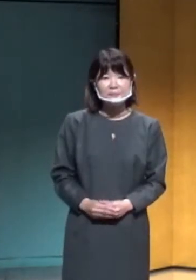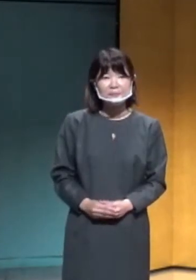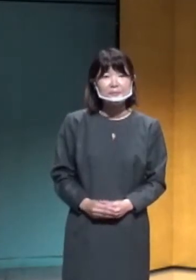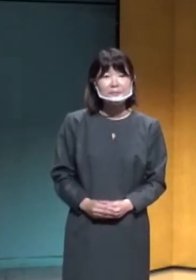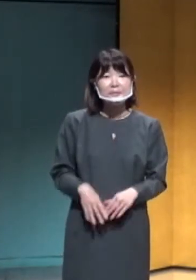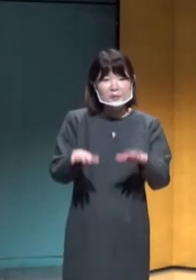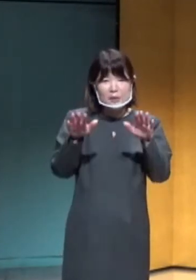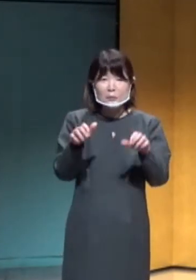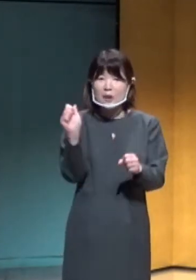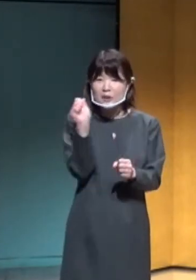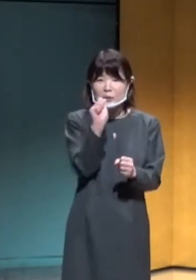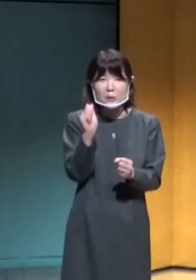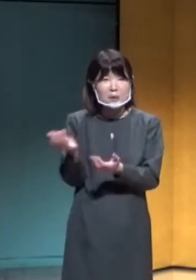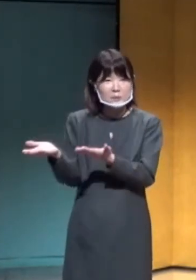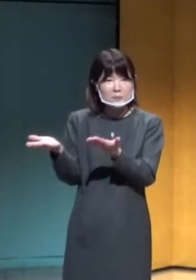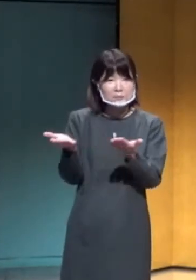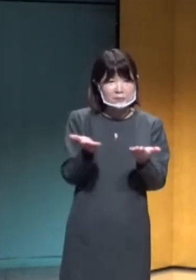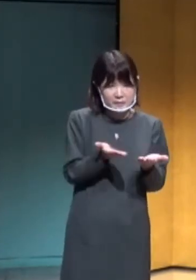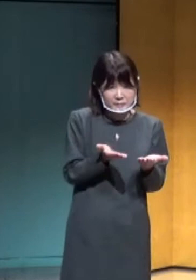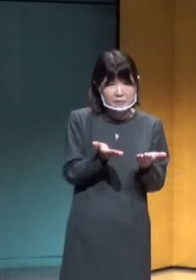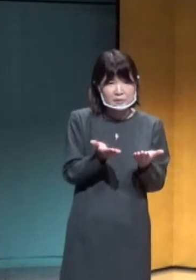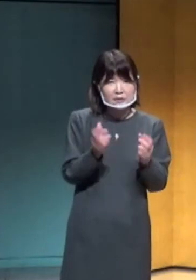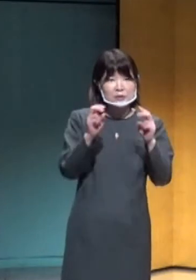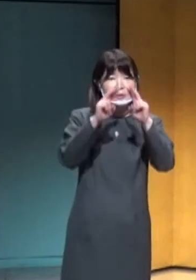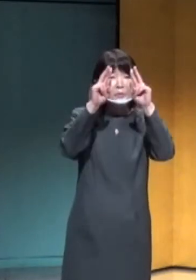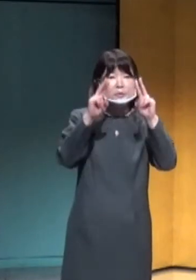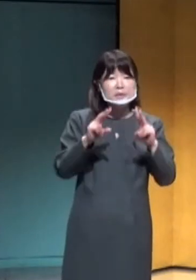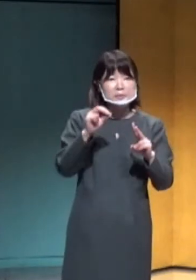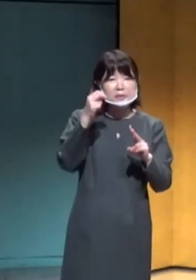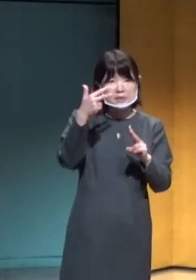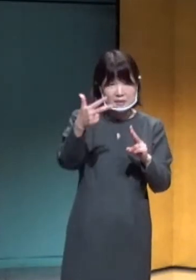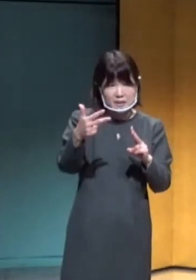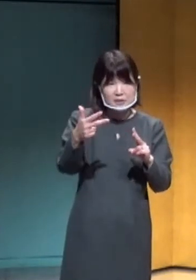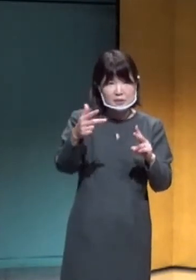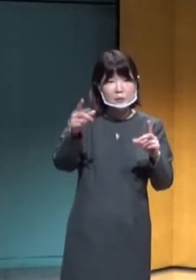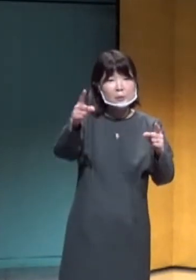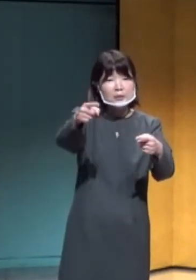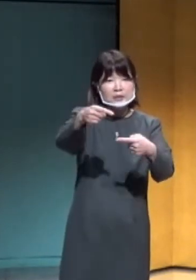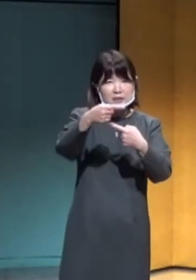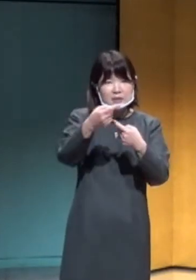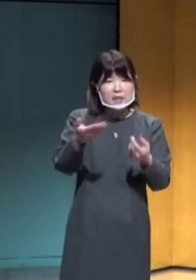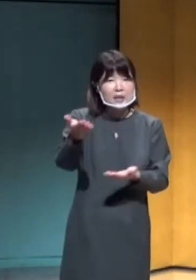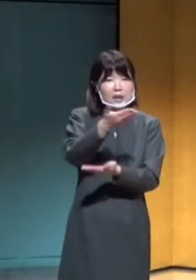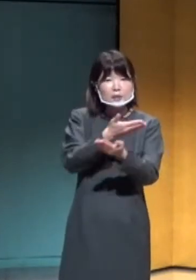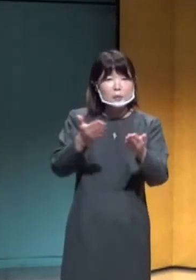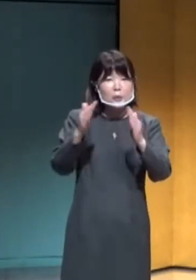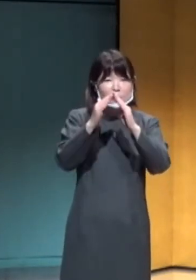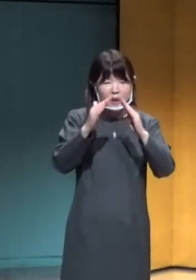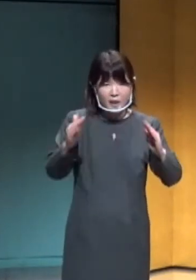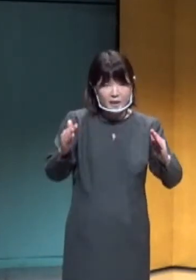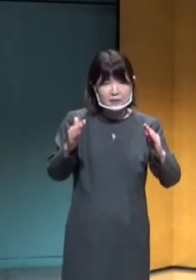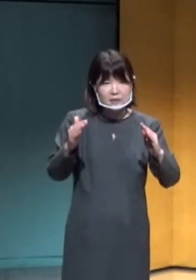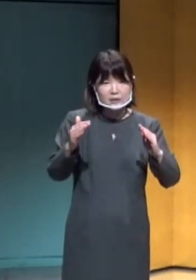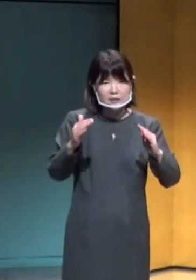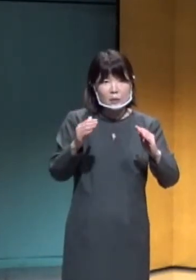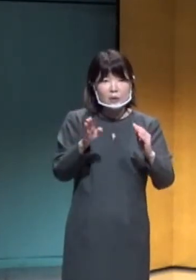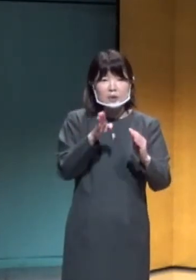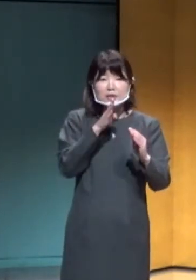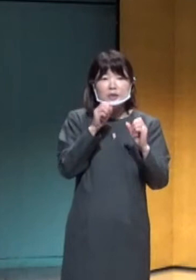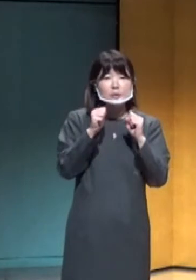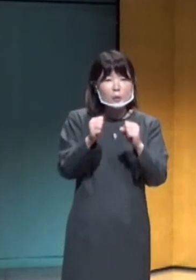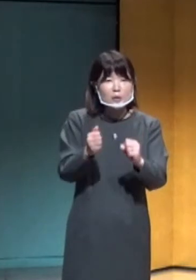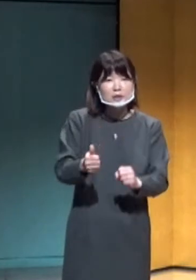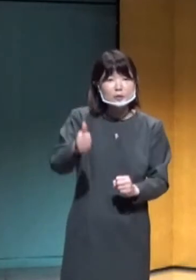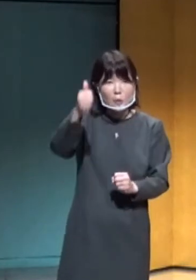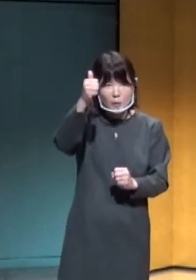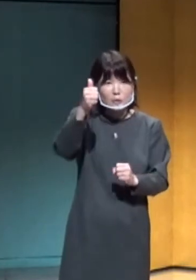ご紹介をいただきました富士見市新年合宿交換会実行委員長の富士見商工会会